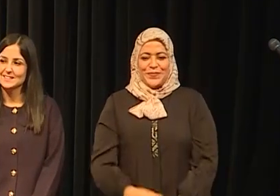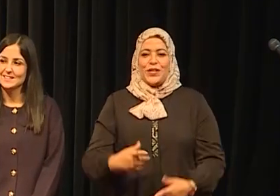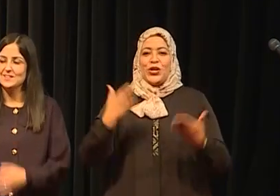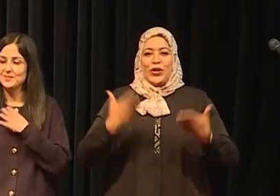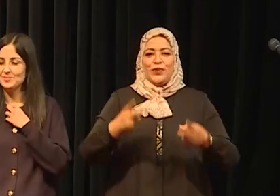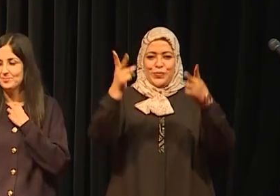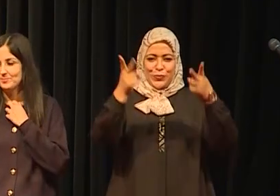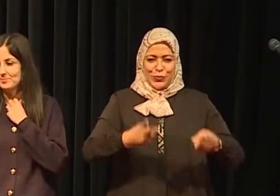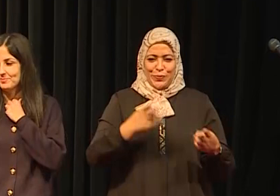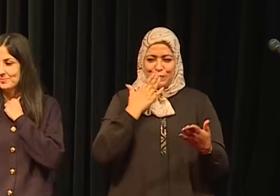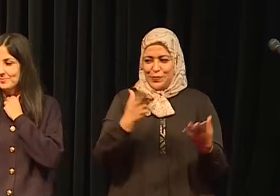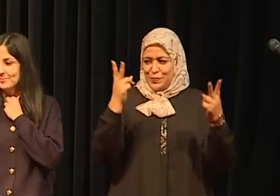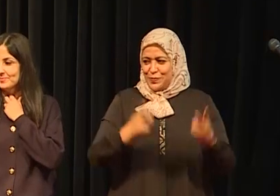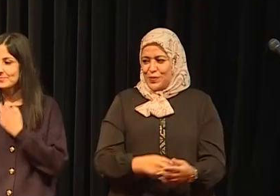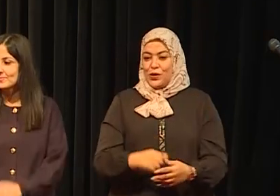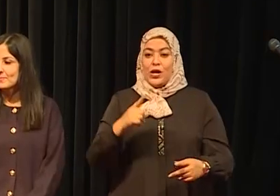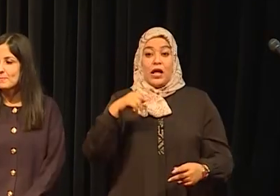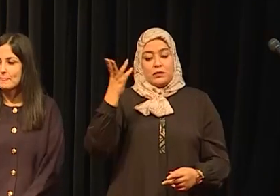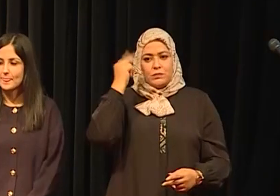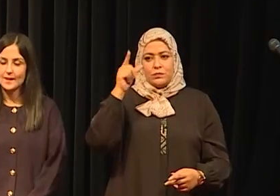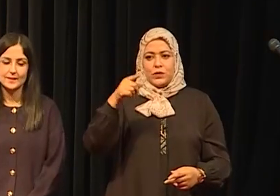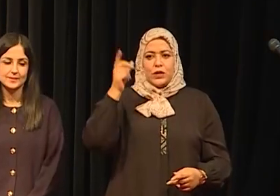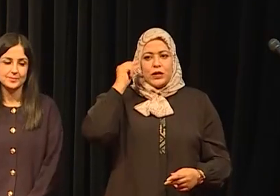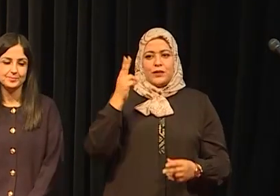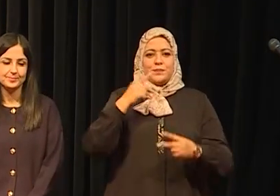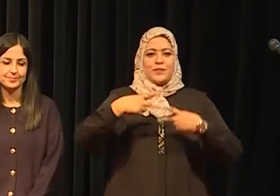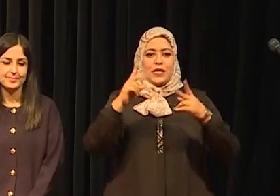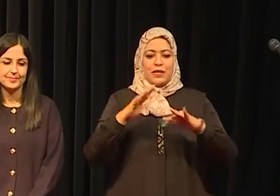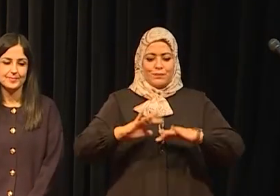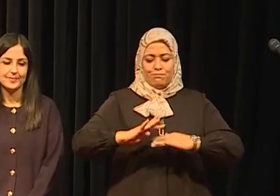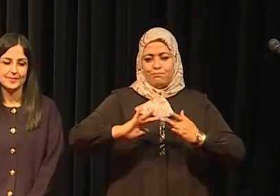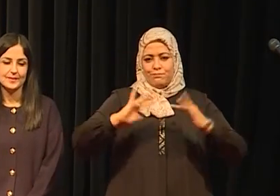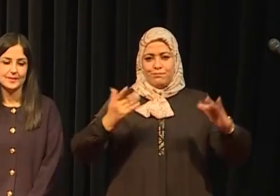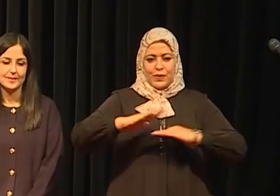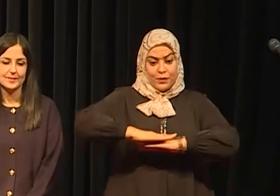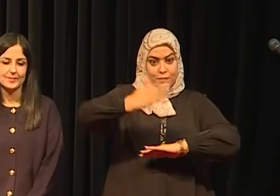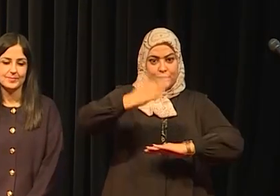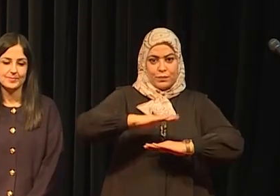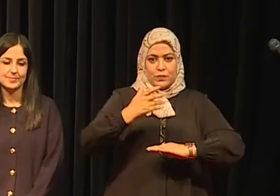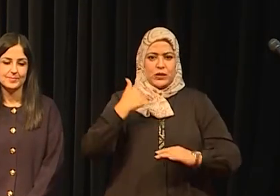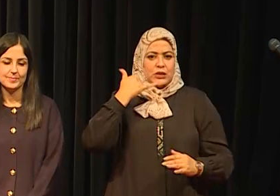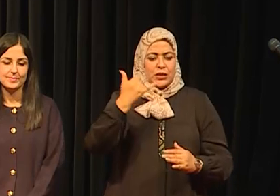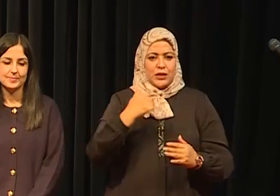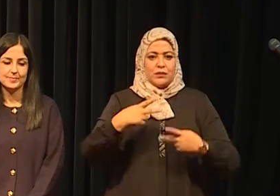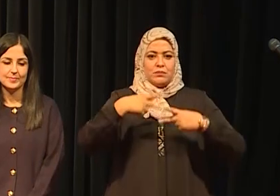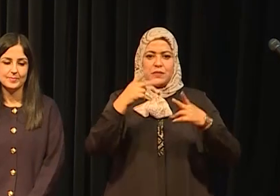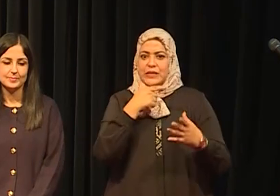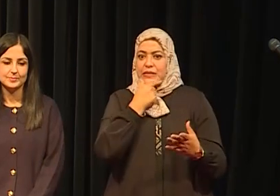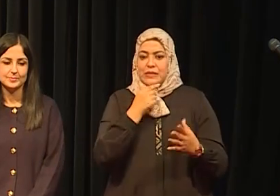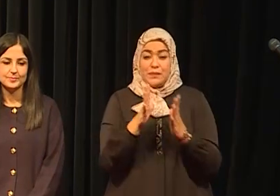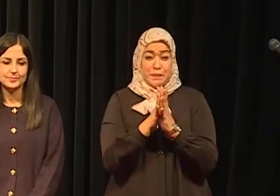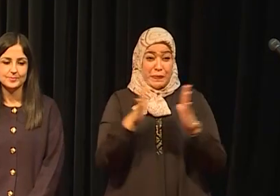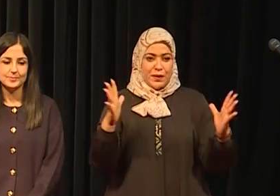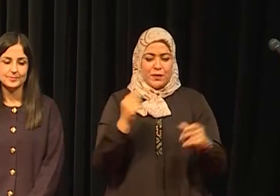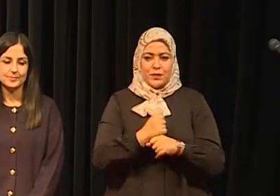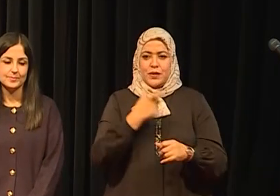أيها الحضور الكريم، لا شك أن تطور الفضاء الرقمي وما يسمى بعصر المعطيات الضخمة